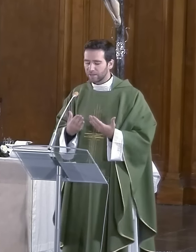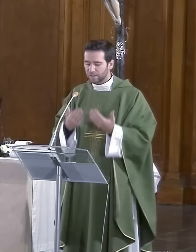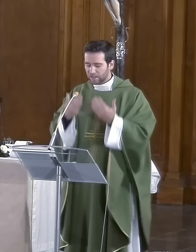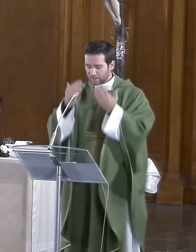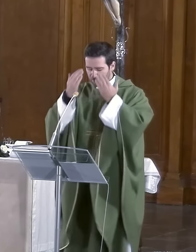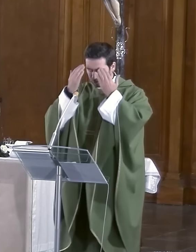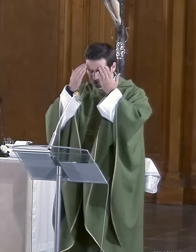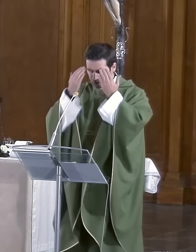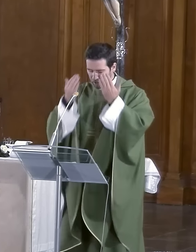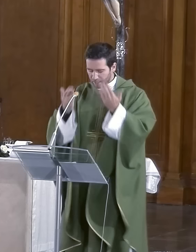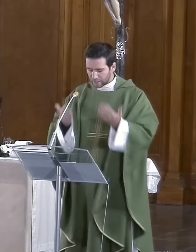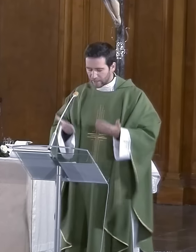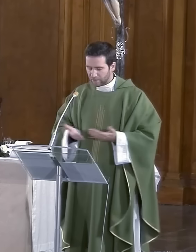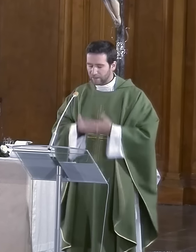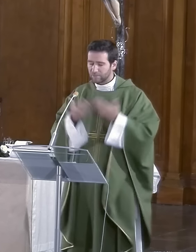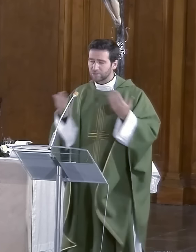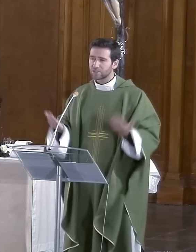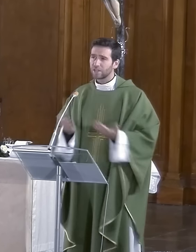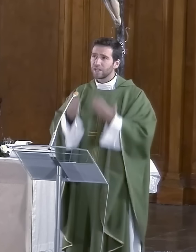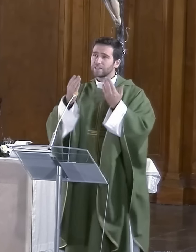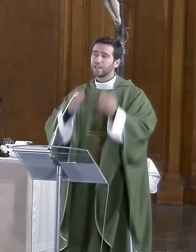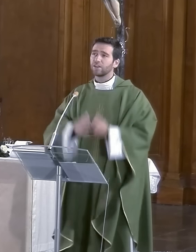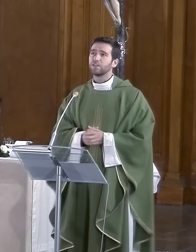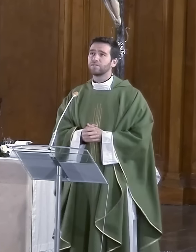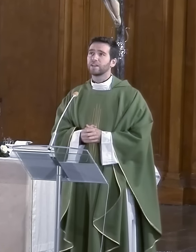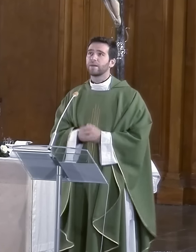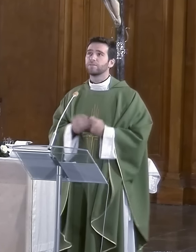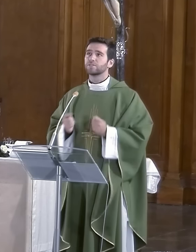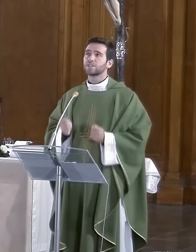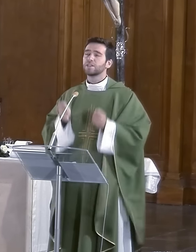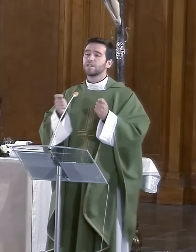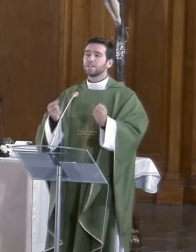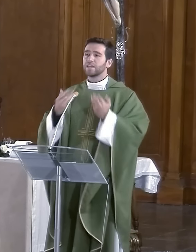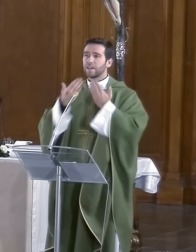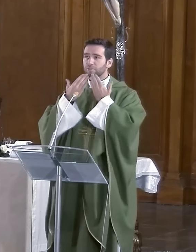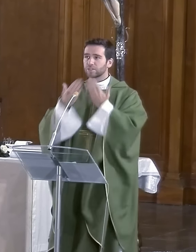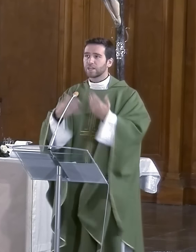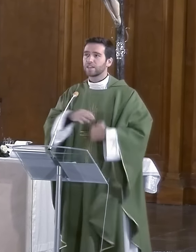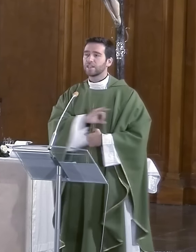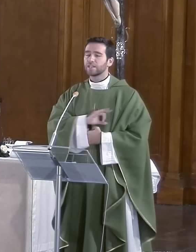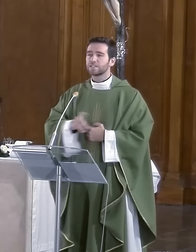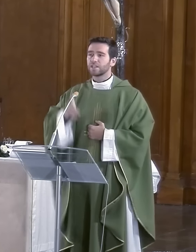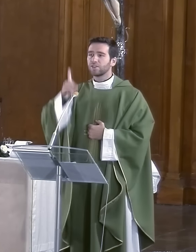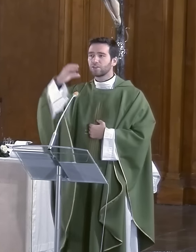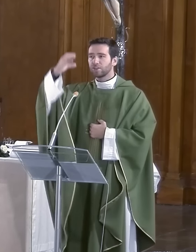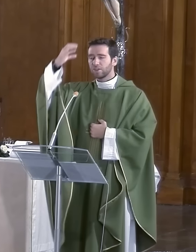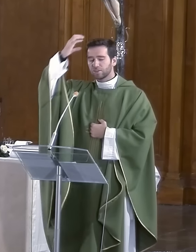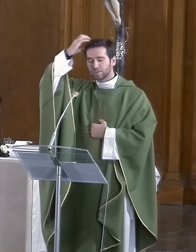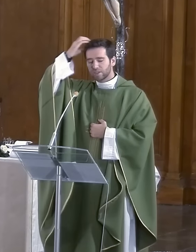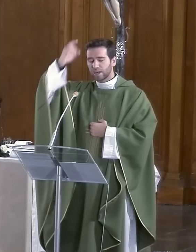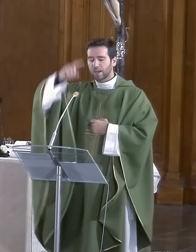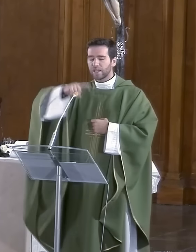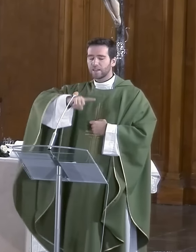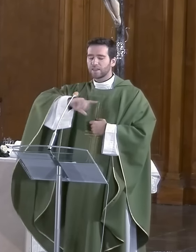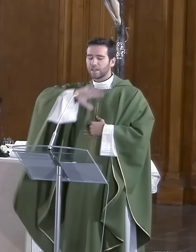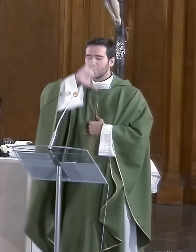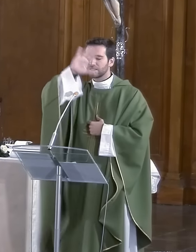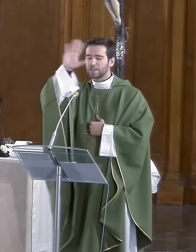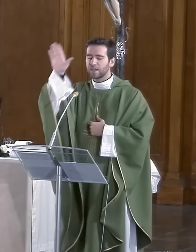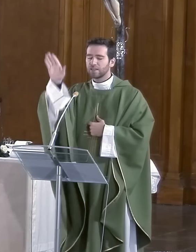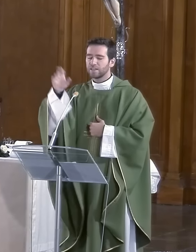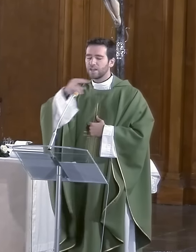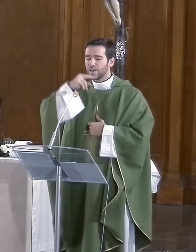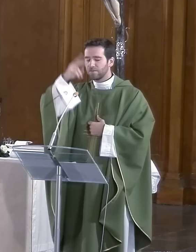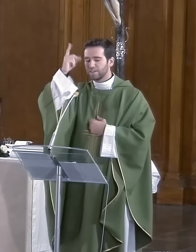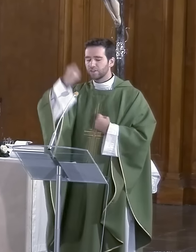te bendecimos, te adoramos, te glorificamos. Te damos gracias, Señor Dios, Rey